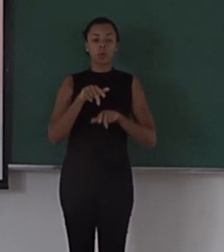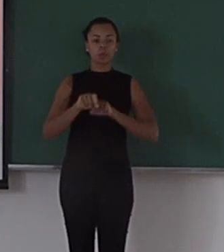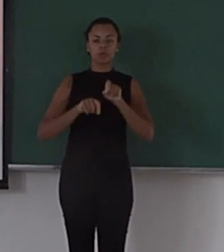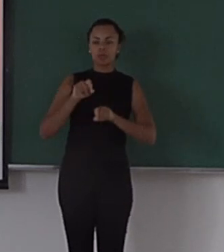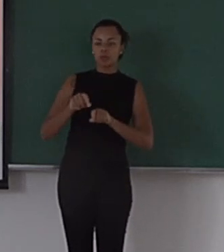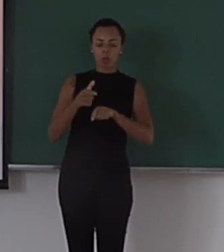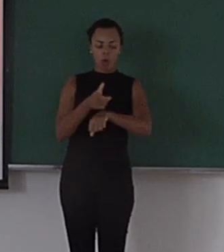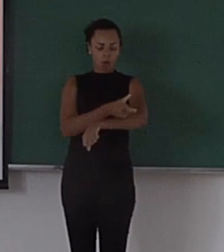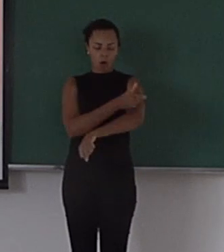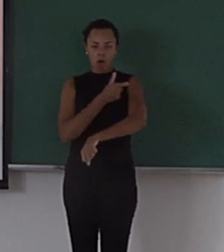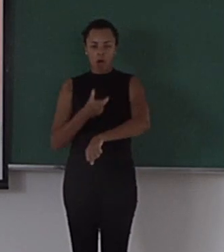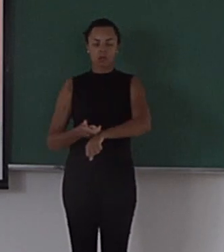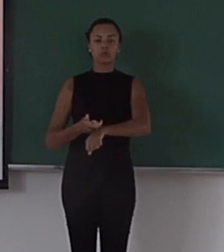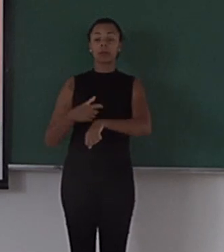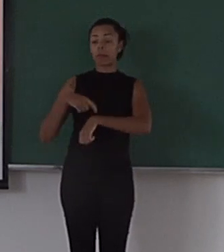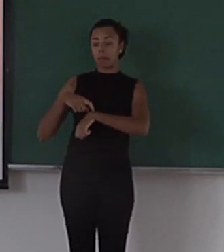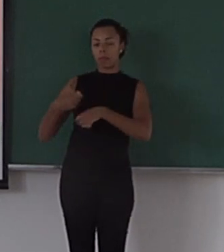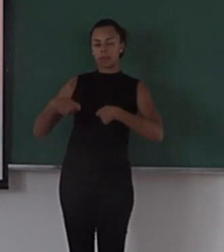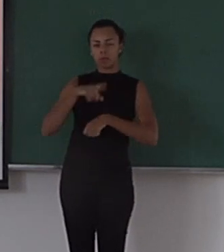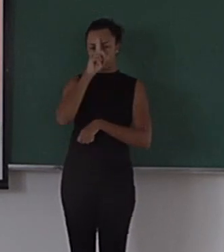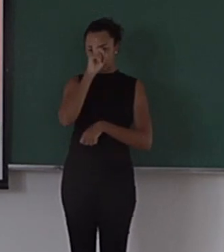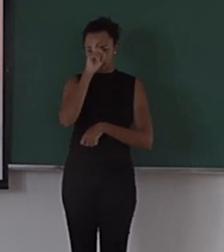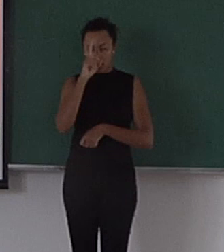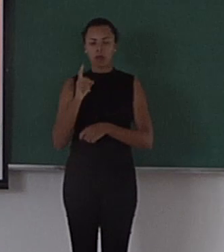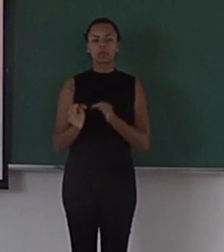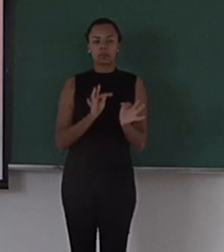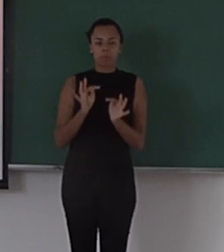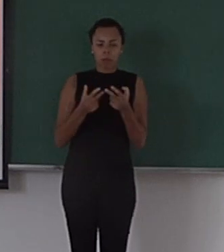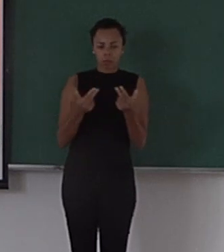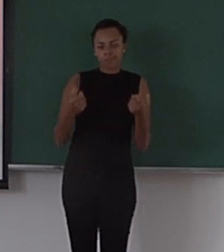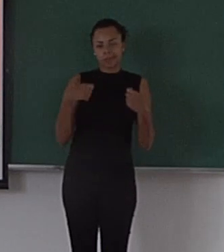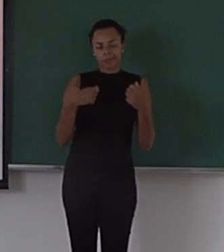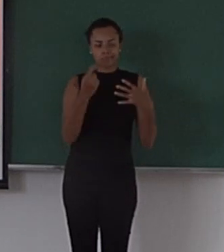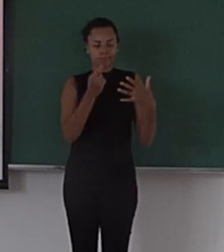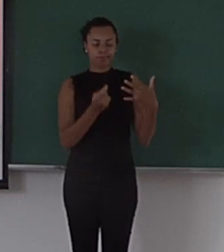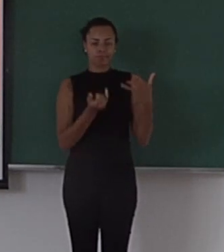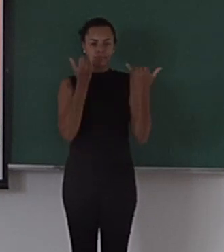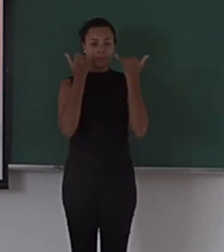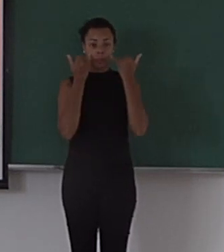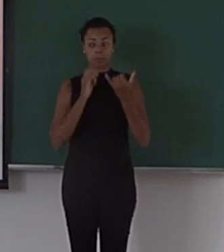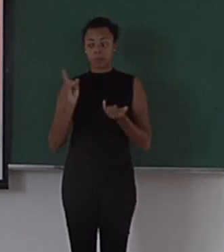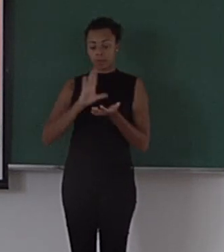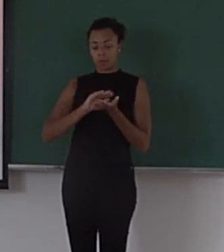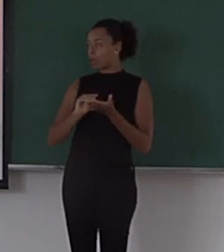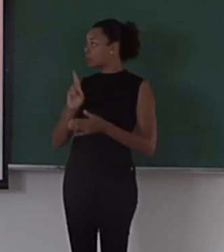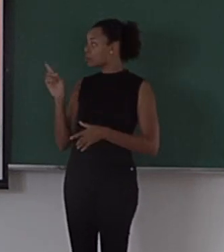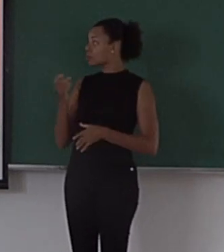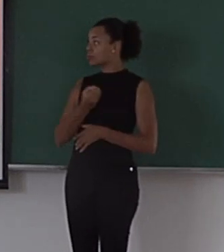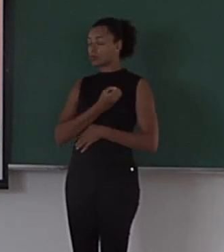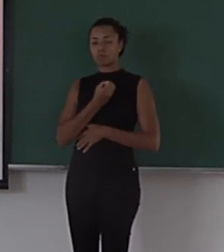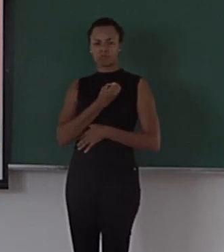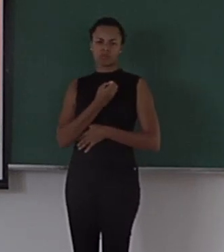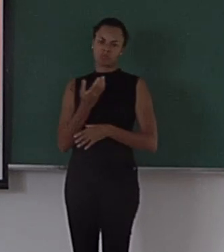qual a área que foi atingida, quanto tempo ele ficou hospitalizado, qual foi o tratamento, e aí vai, né? Então, esses dados são dessa época. Hoje isso também